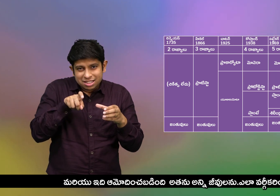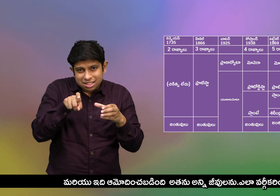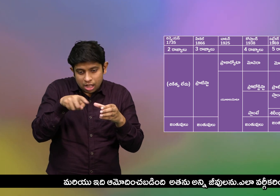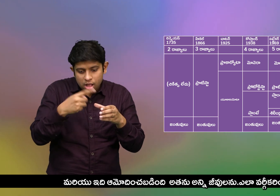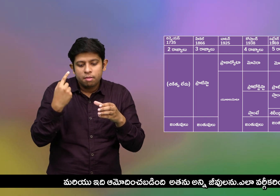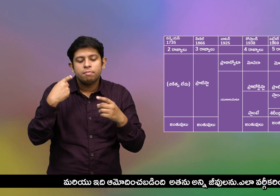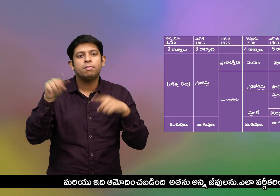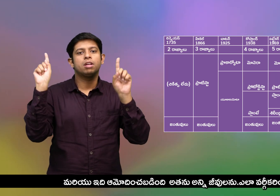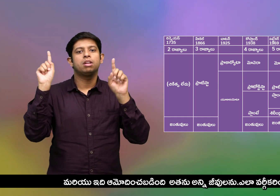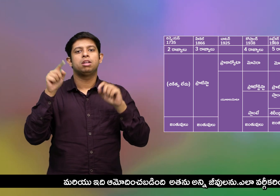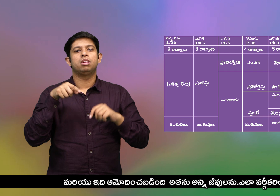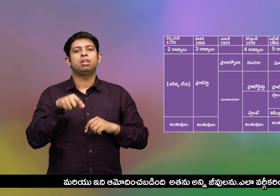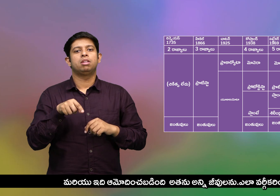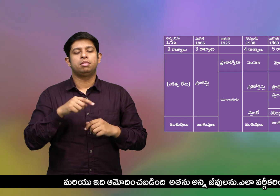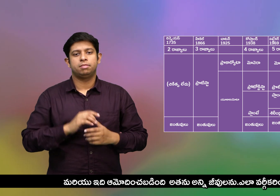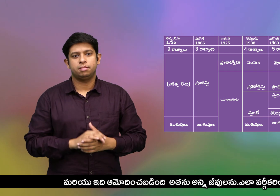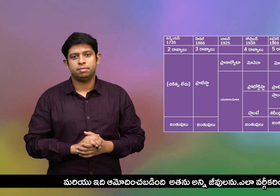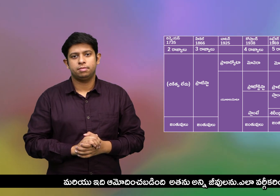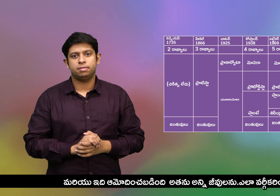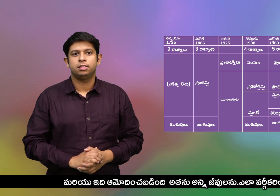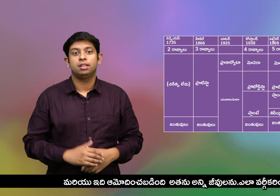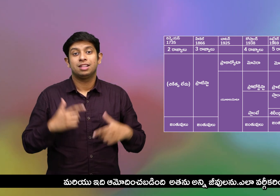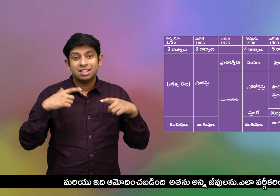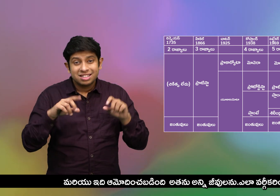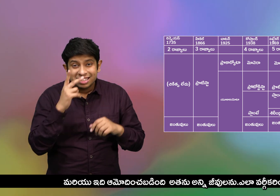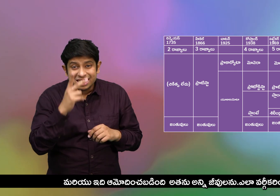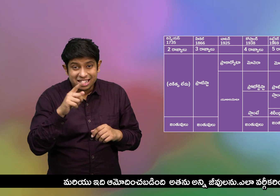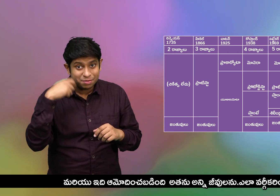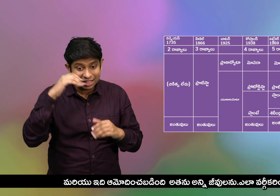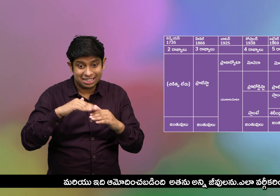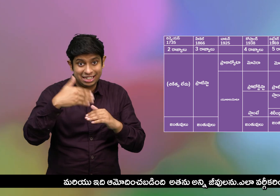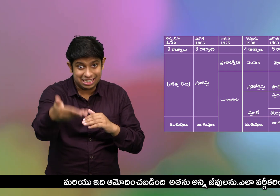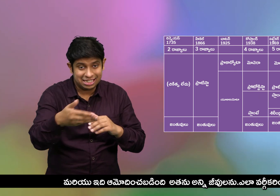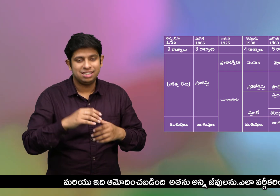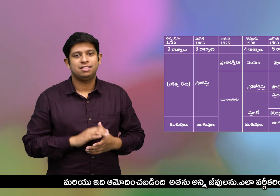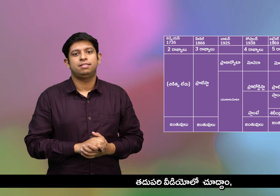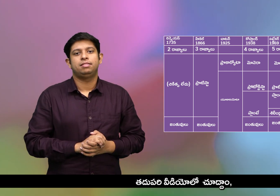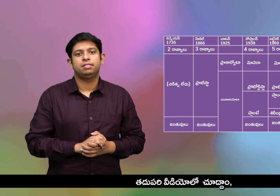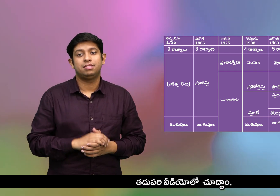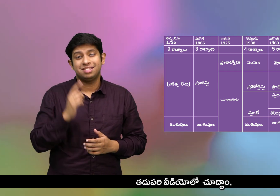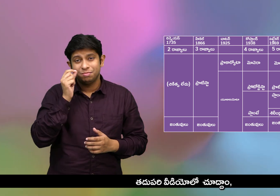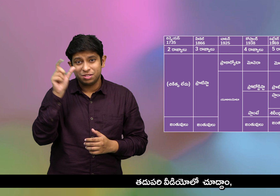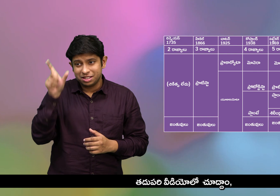మరియు ఇది ఆమోదించబడింది. అతను అన్ని జీవులను ఎలా వర్గీకరించాడో తదుపరి వీడియోలో చూద్దాం.